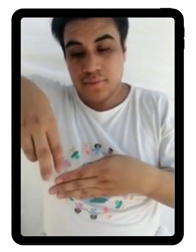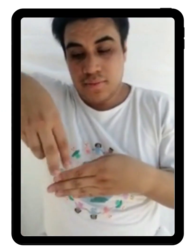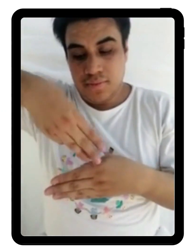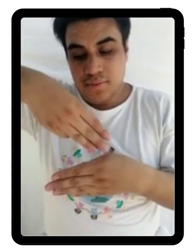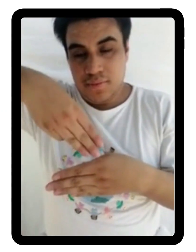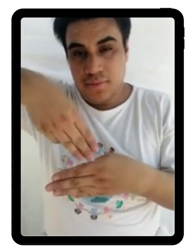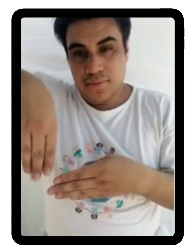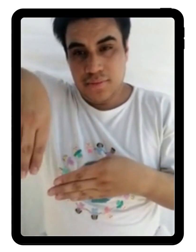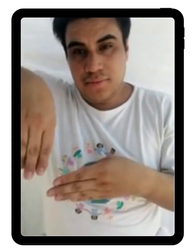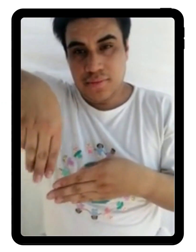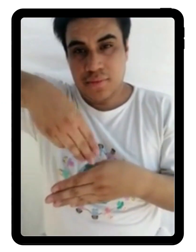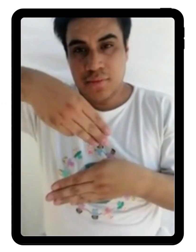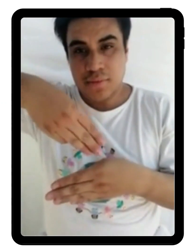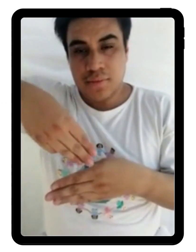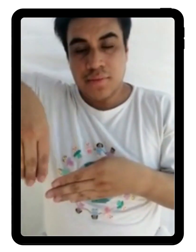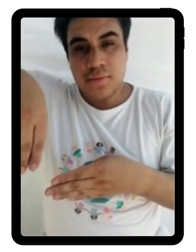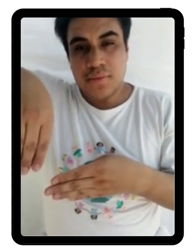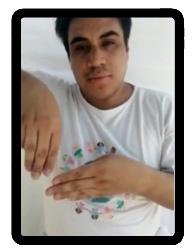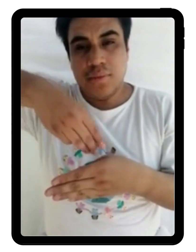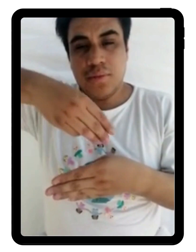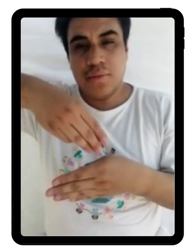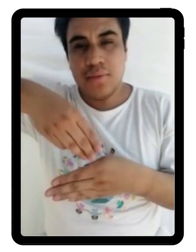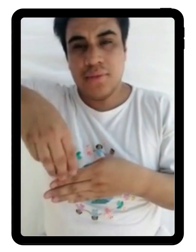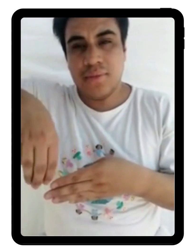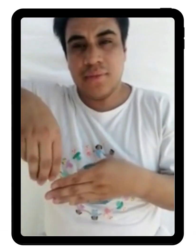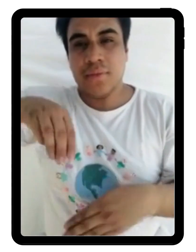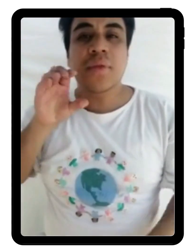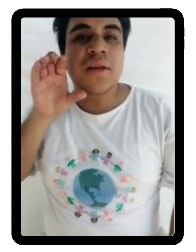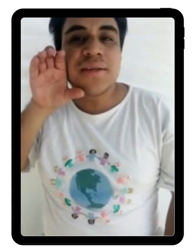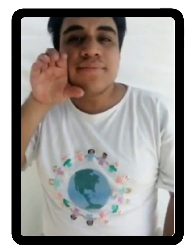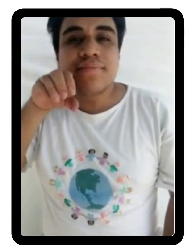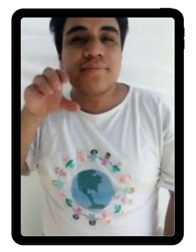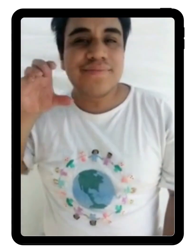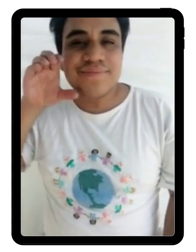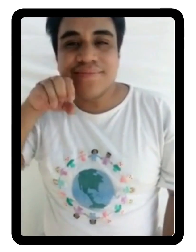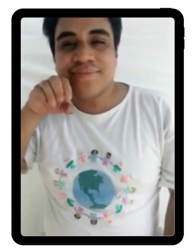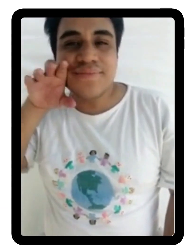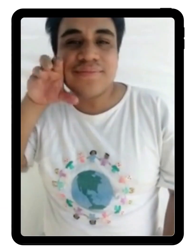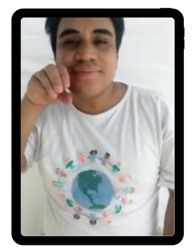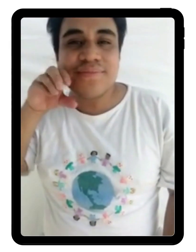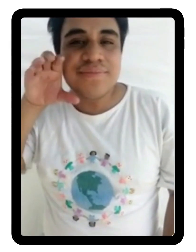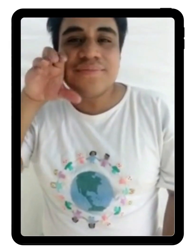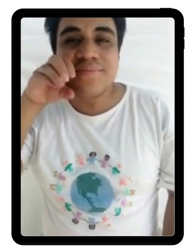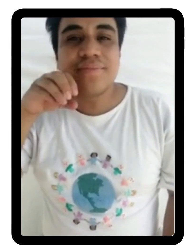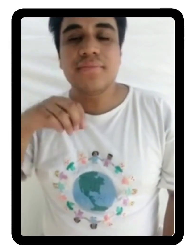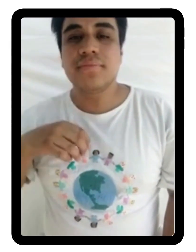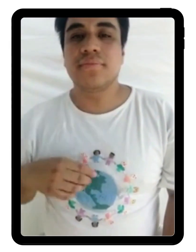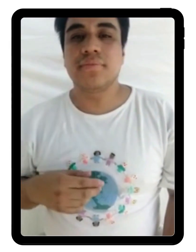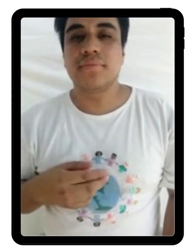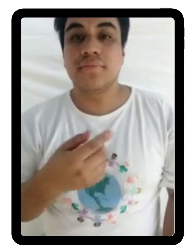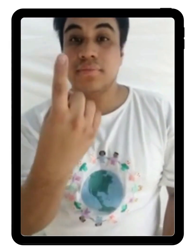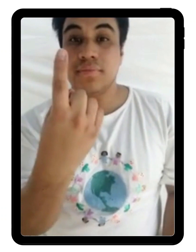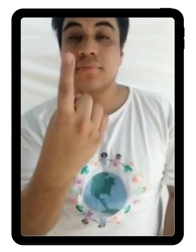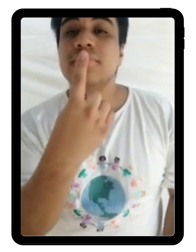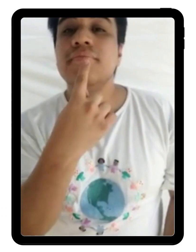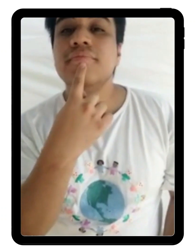morado, morado. Tejado en una granja, naranja, naranja, naranja. La granja